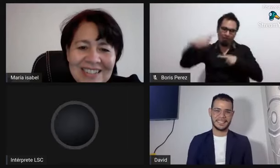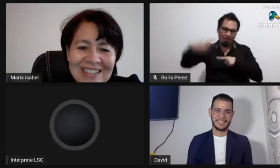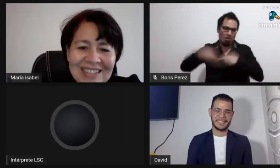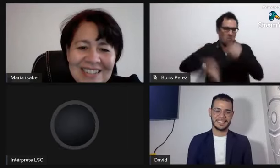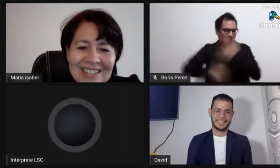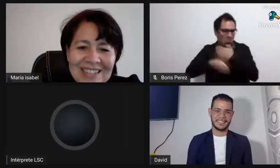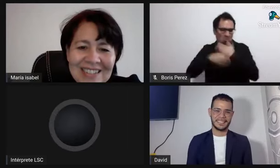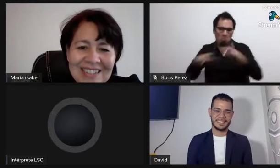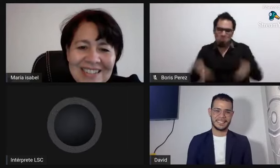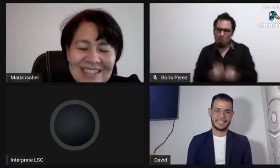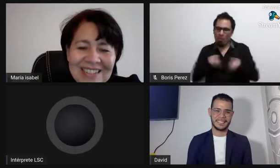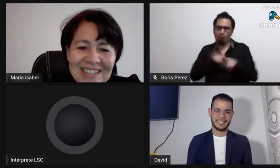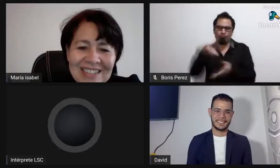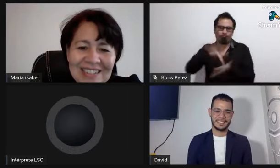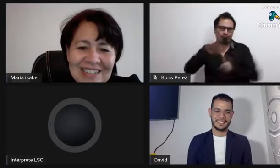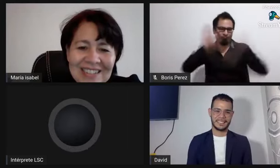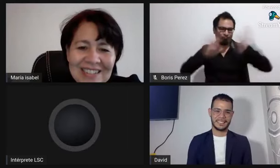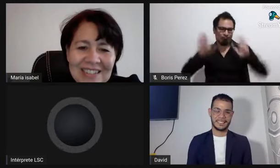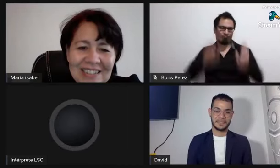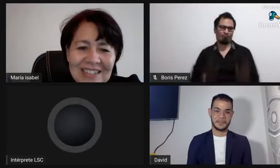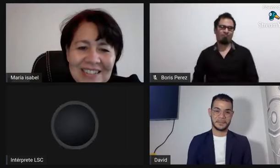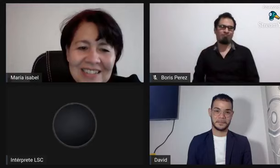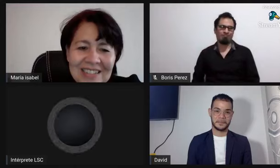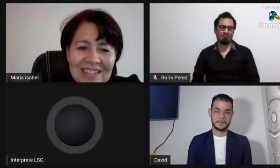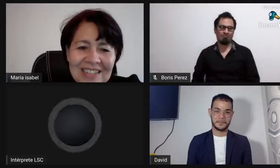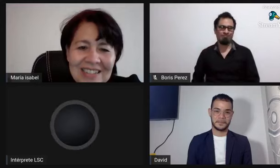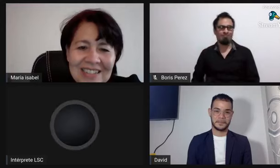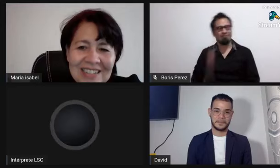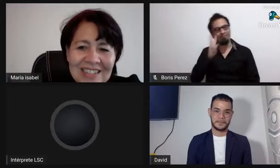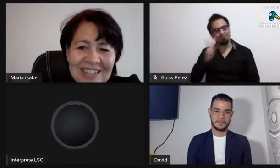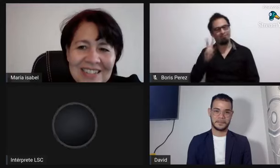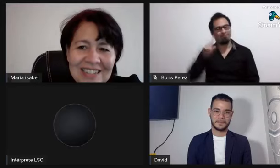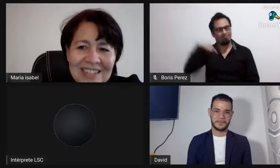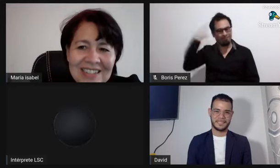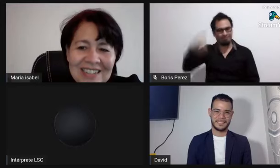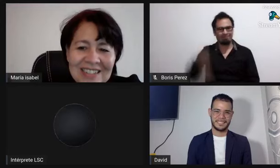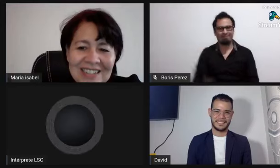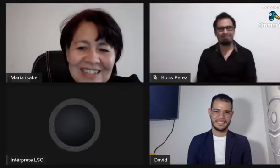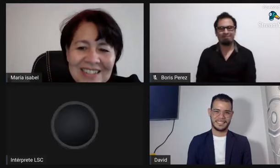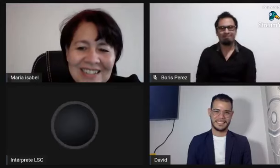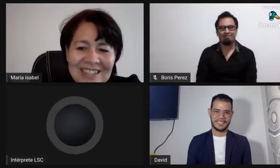contento que estén participando activamente y ojalá continúen así en la próxima sesión.